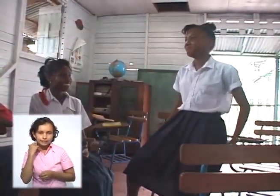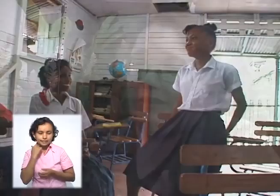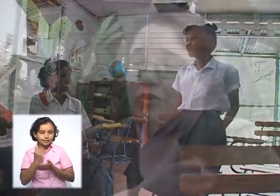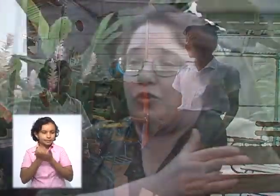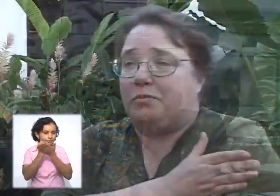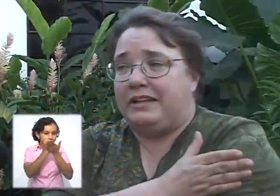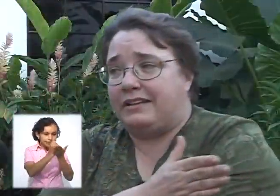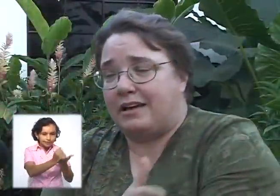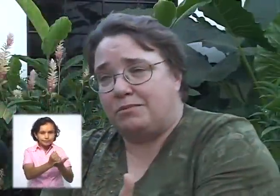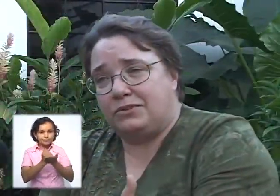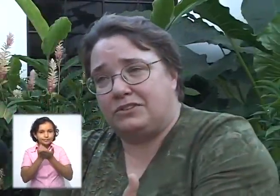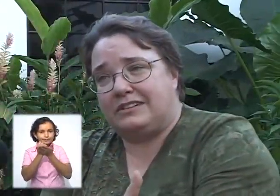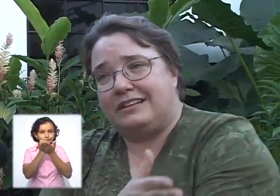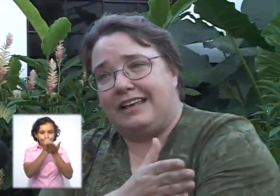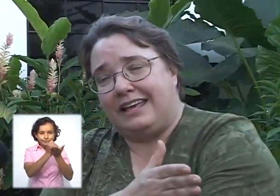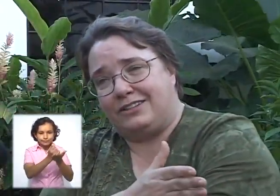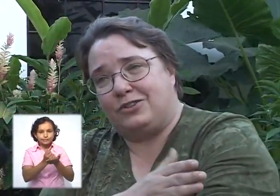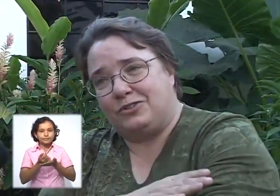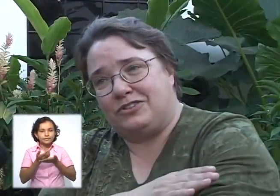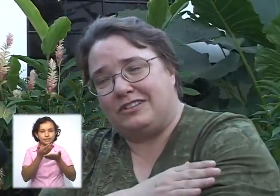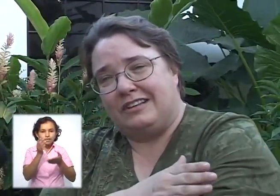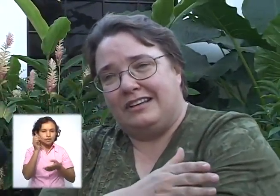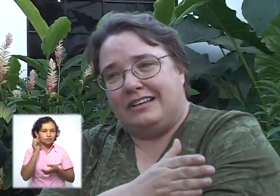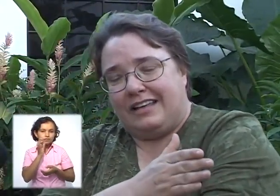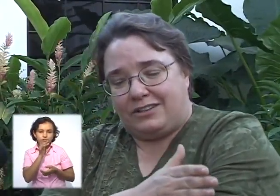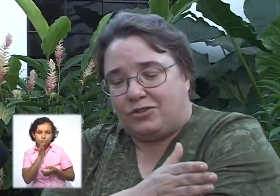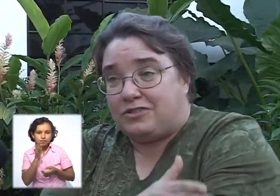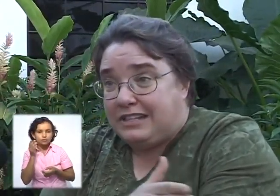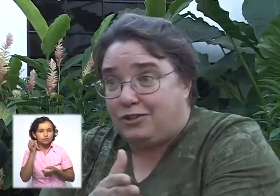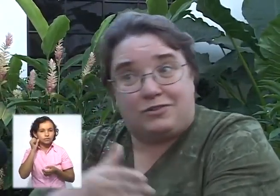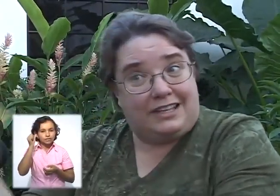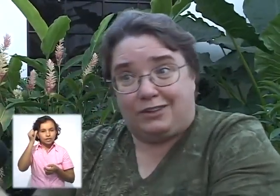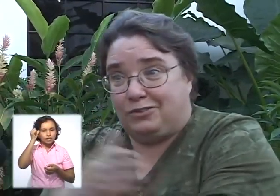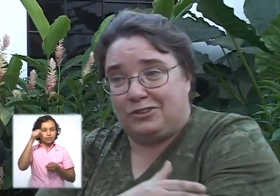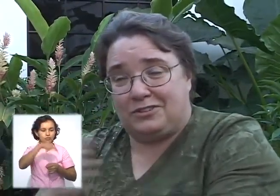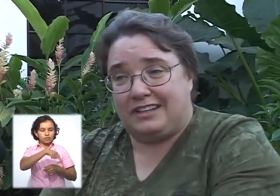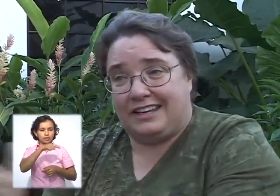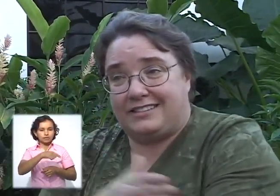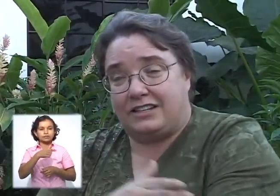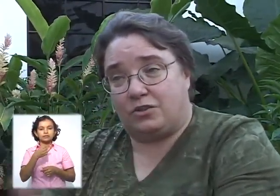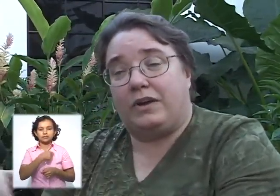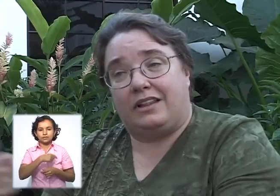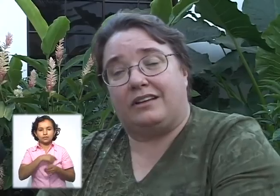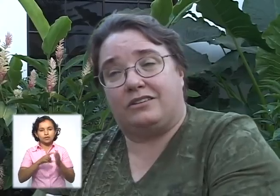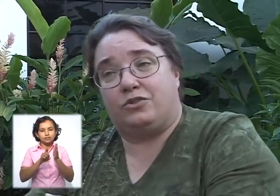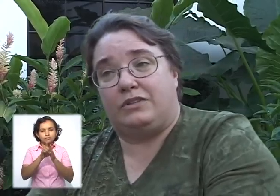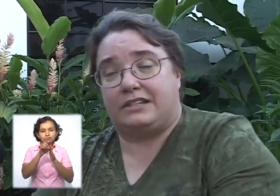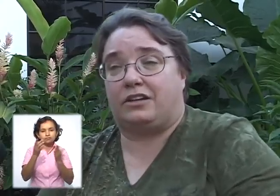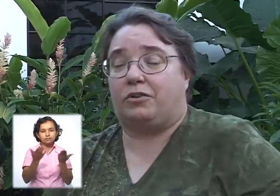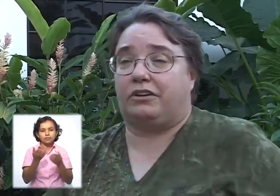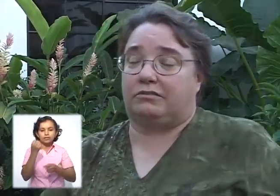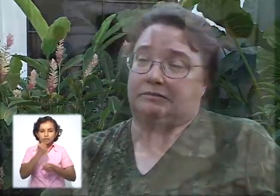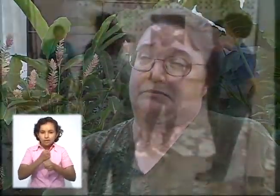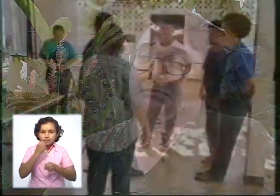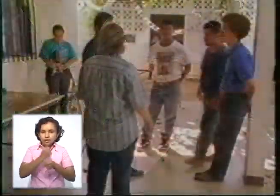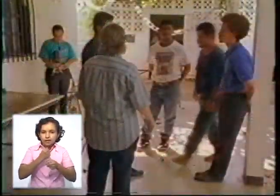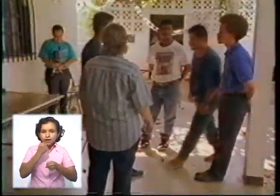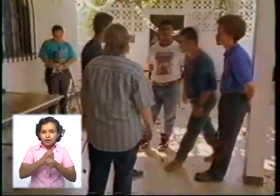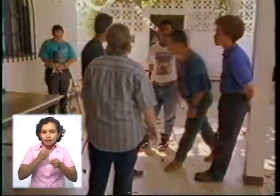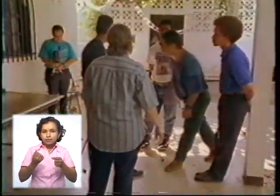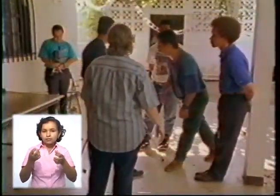y documentamos estos niños y adultos en esta escuela, su desarrollo.